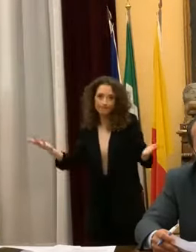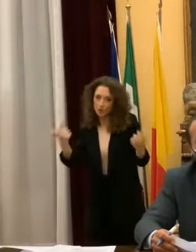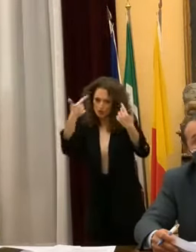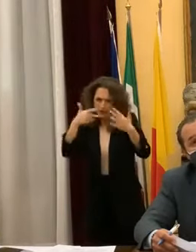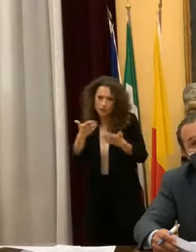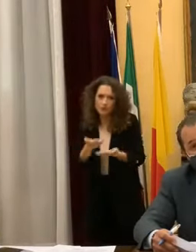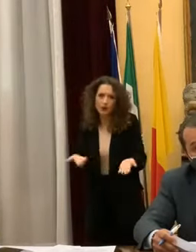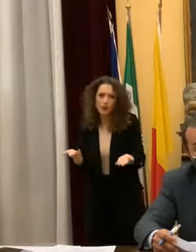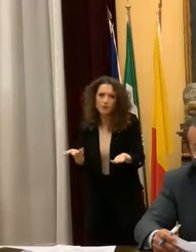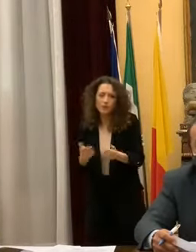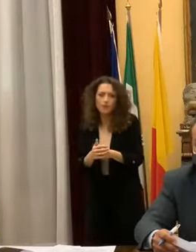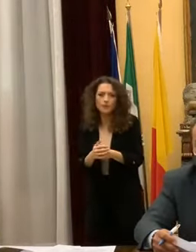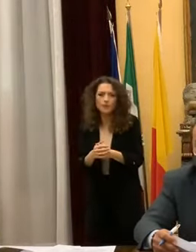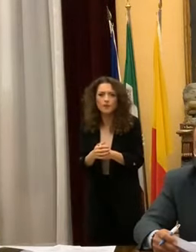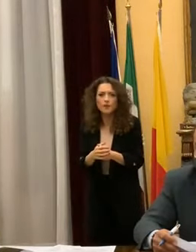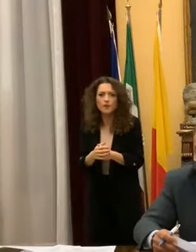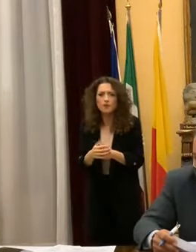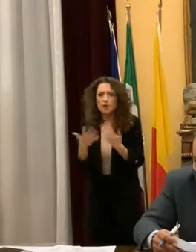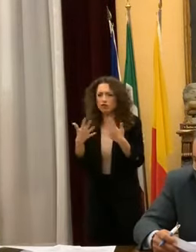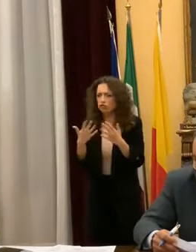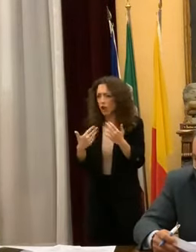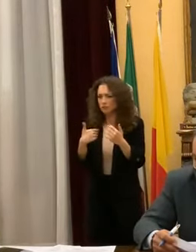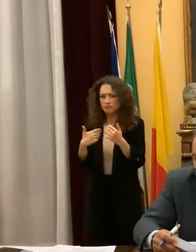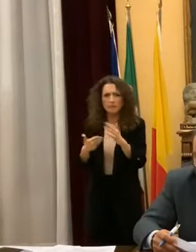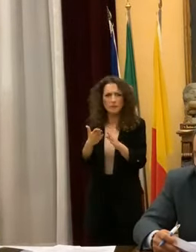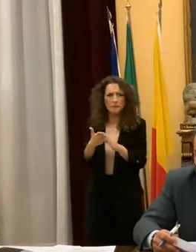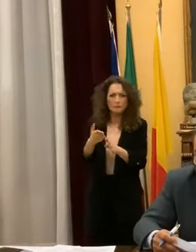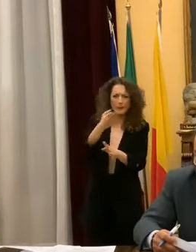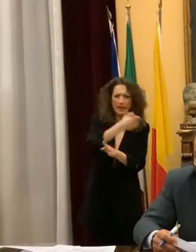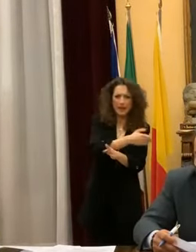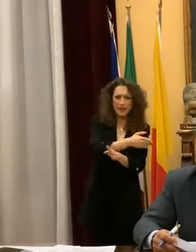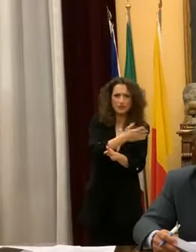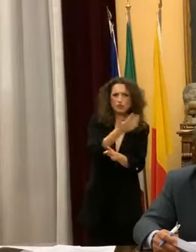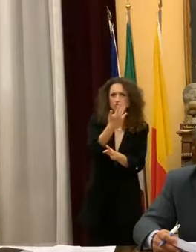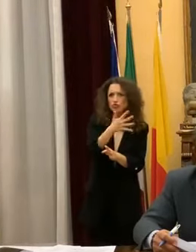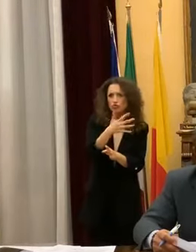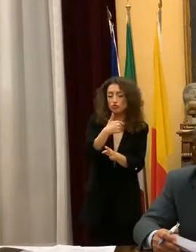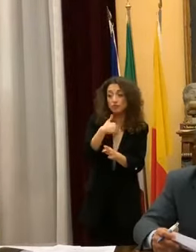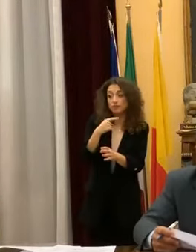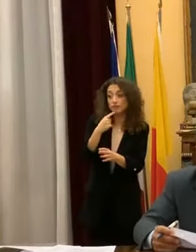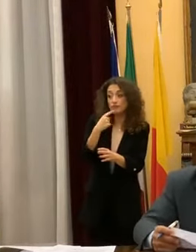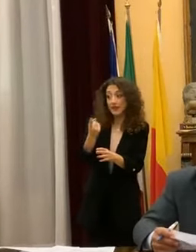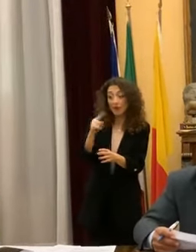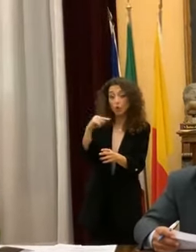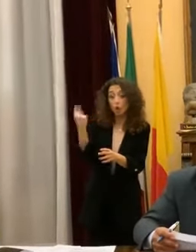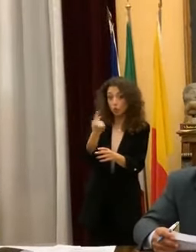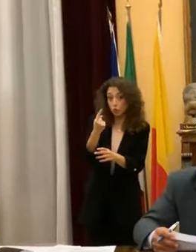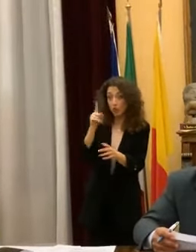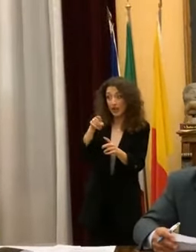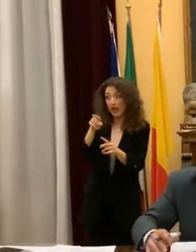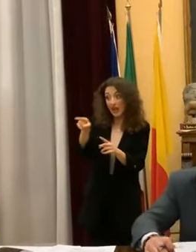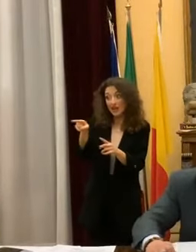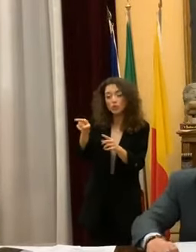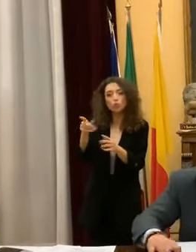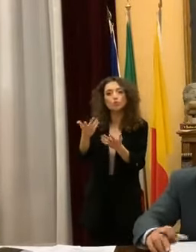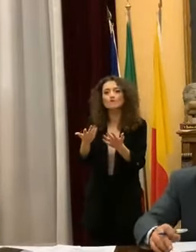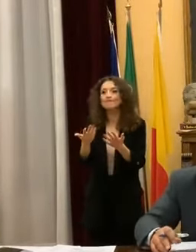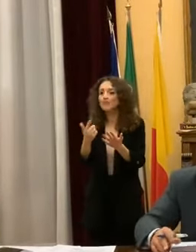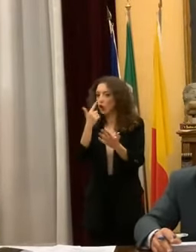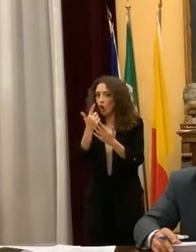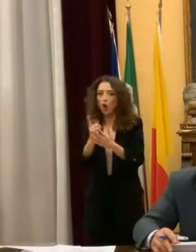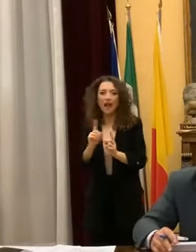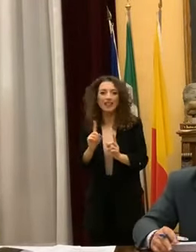doveva avvenire già prima, quando io già ti avevo e avevo detto a tutti quanti che tu non eri all'altezza